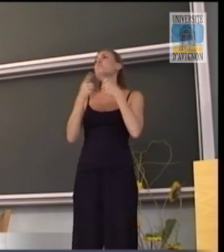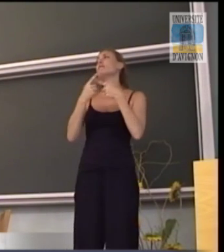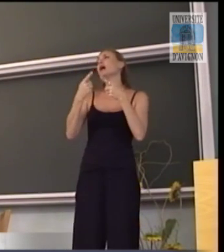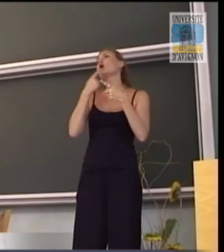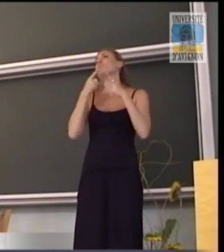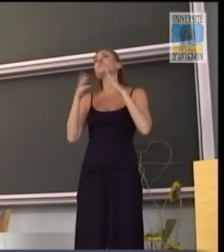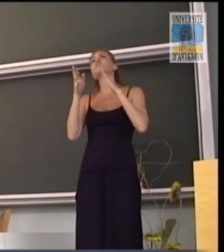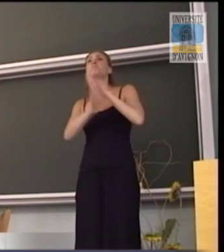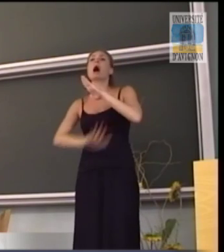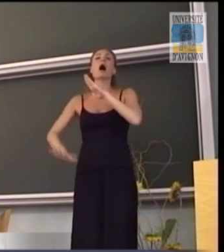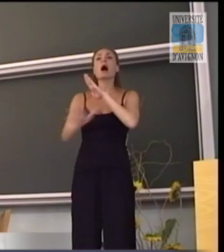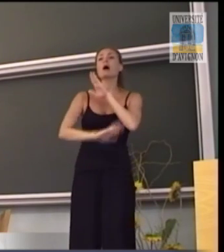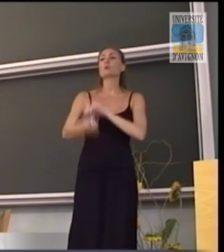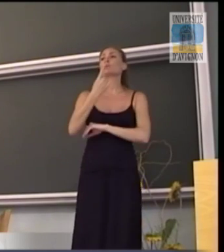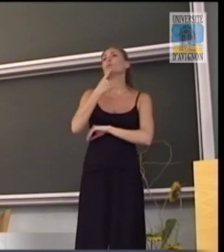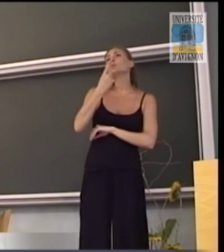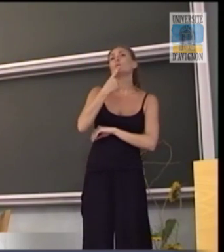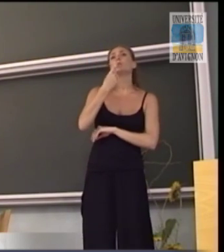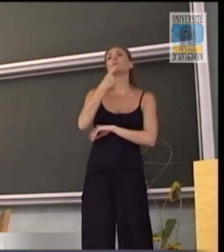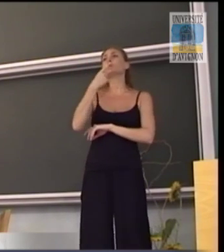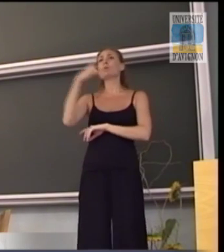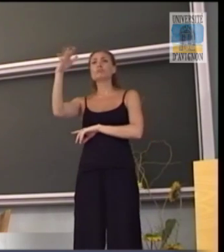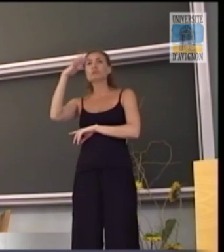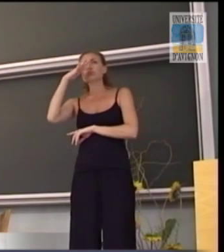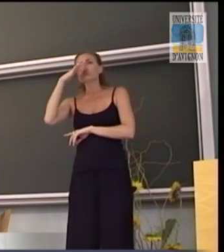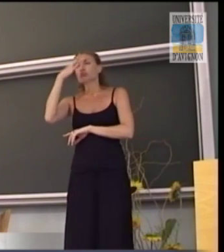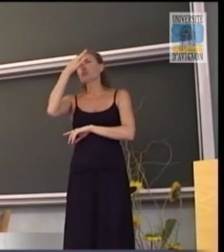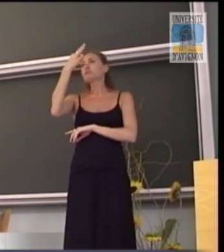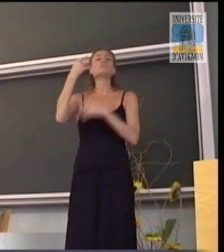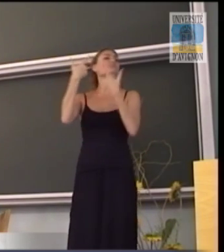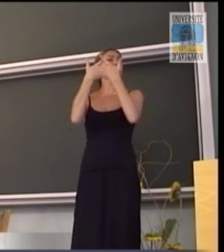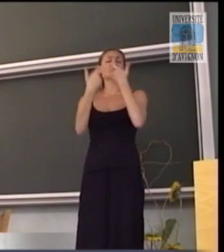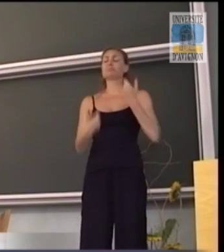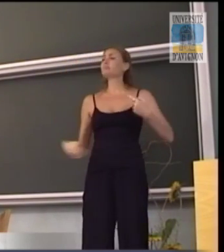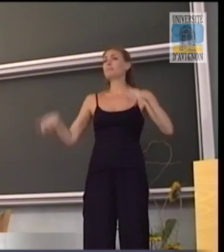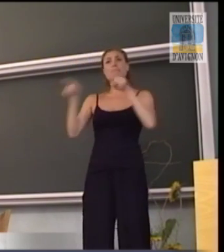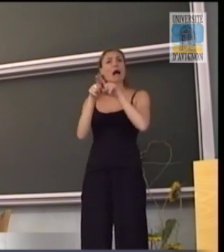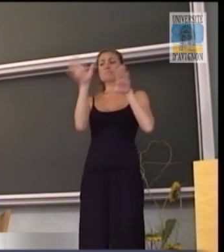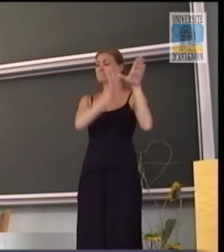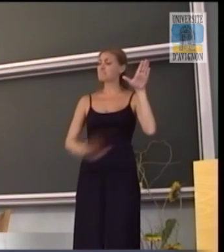gustatifs. Avec la télévision câblée, on voit bien qu'il y a même une rythmique